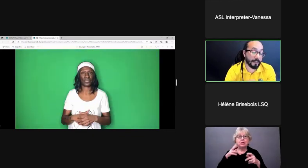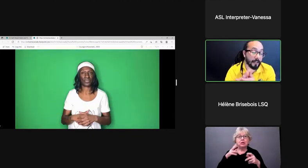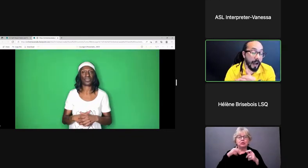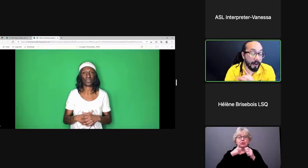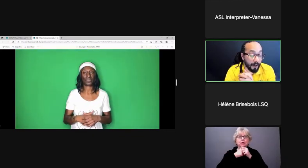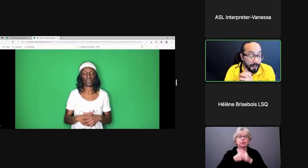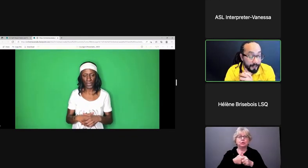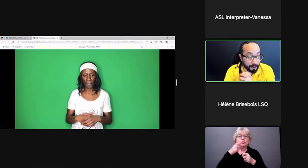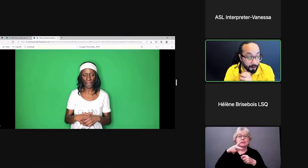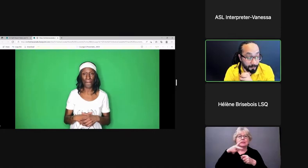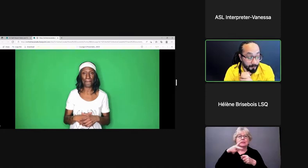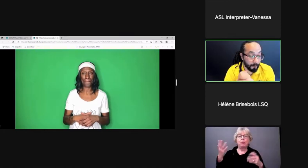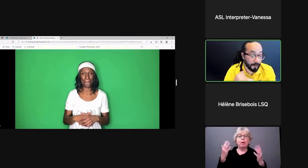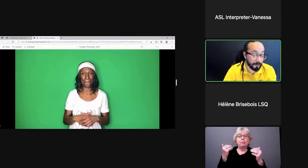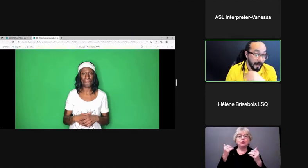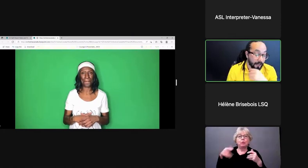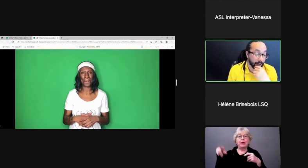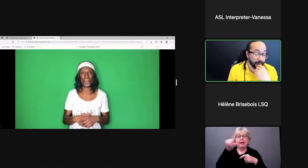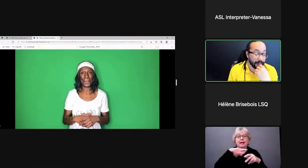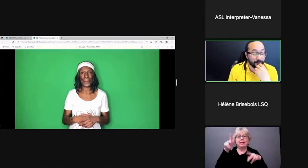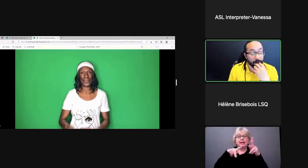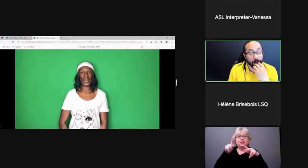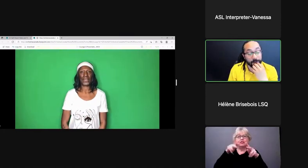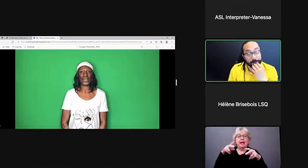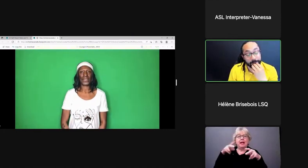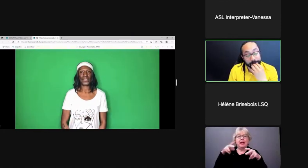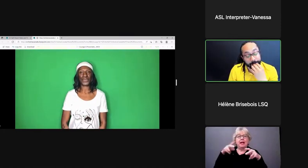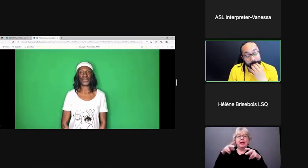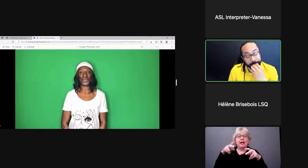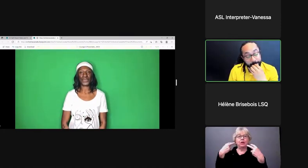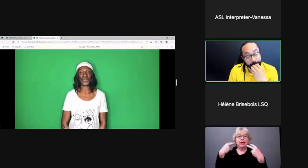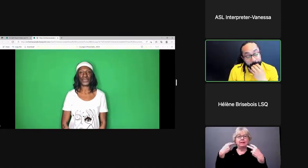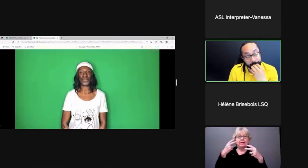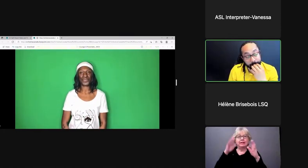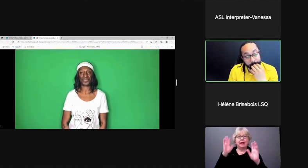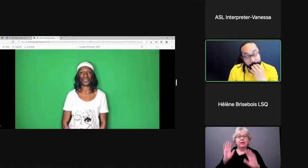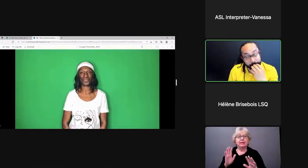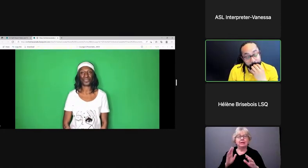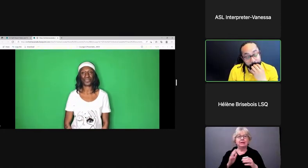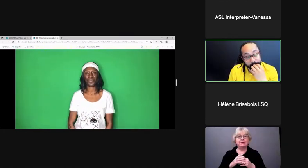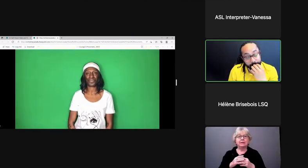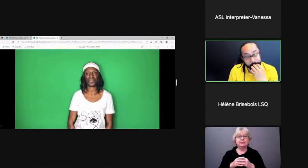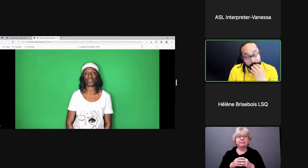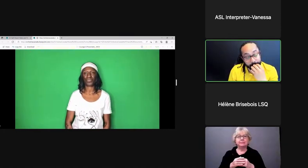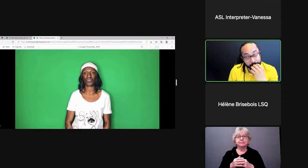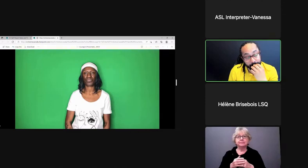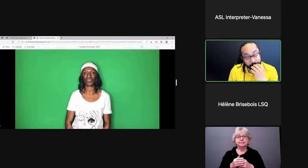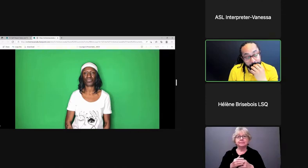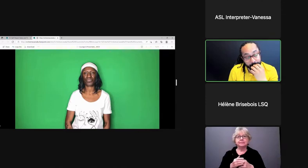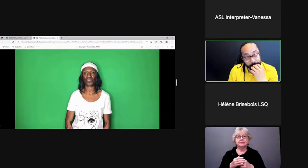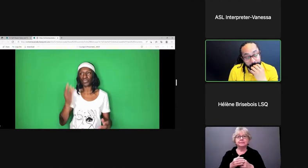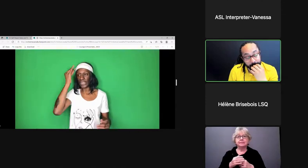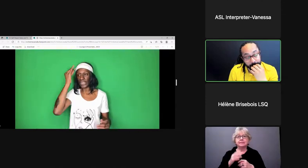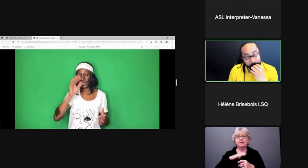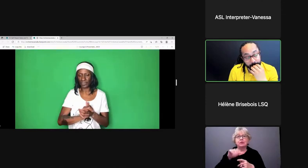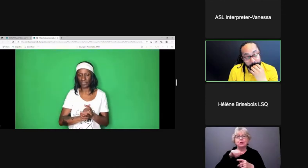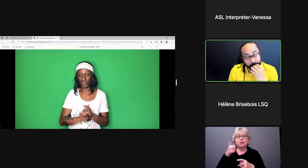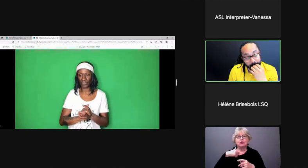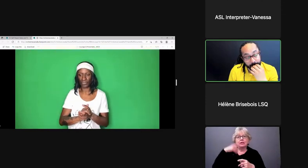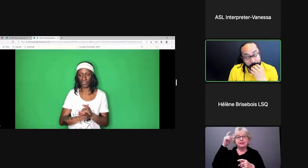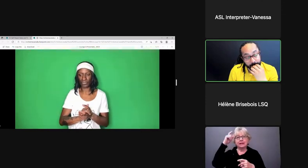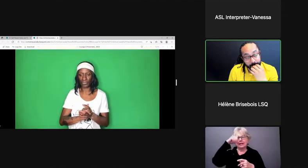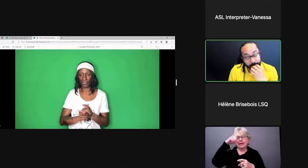besoins de l'auditoire visé pour ce qui est de ces incapacités. Donc, c'est une autre forme d'expertise